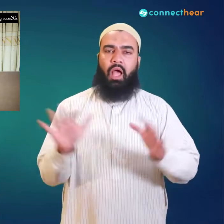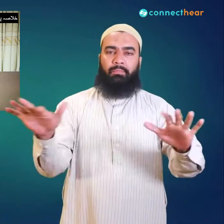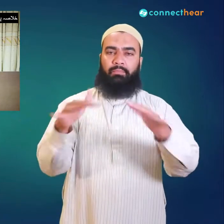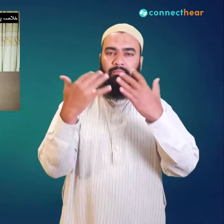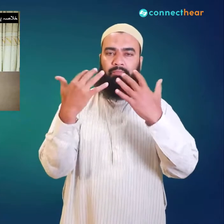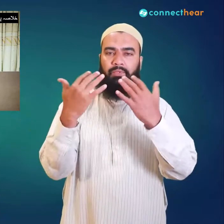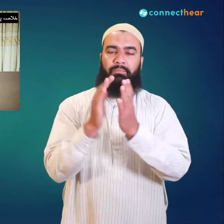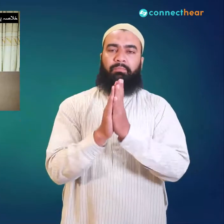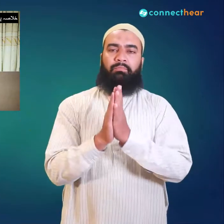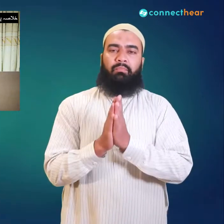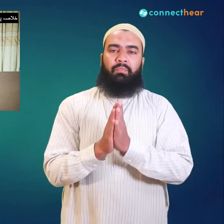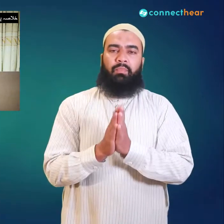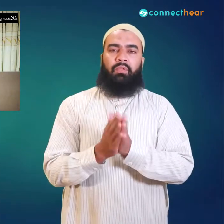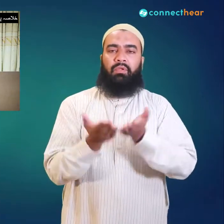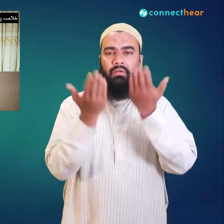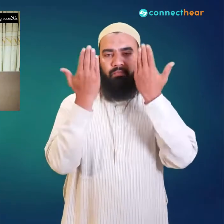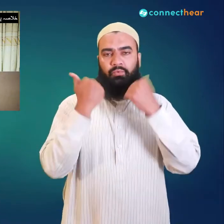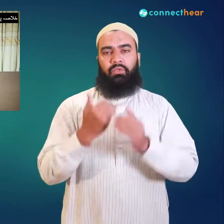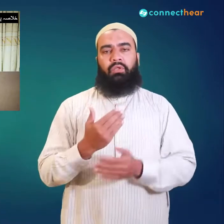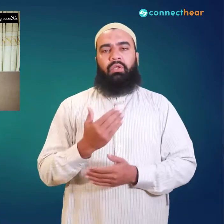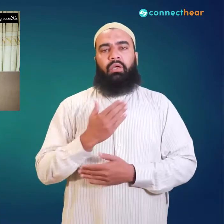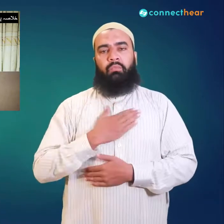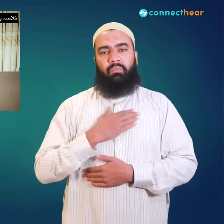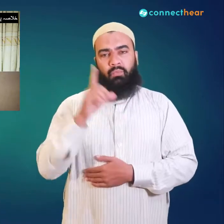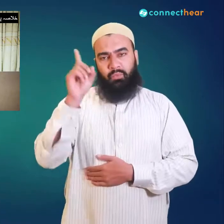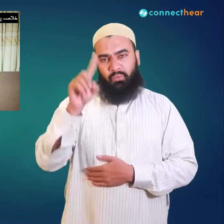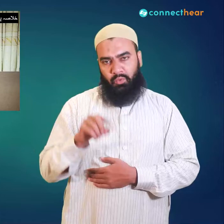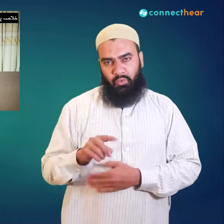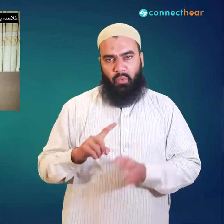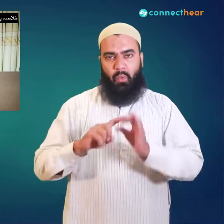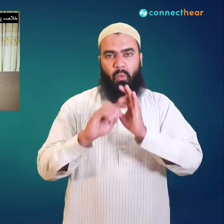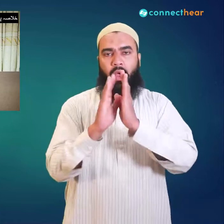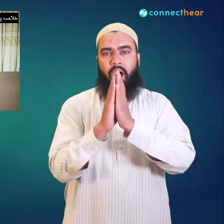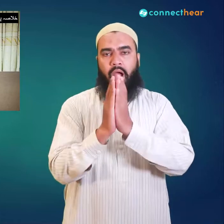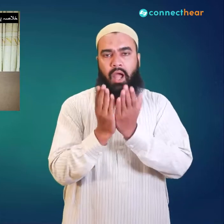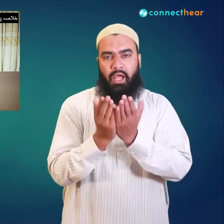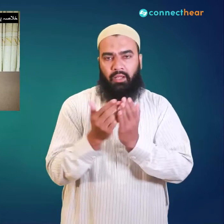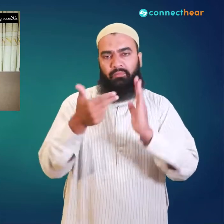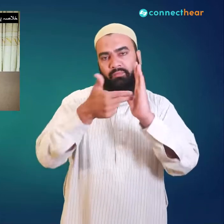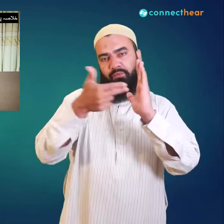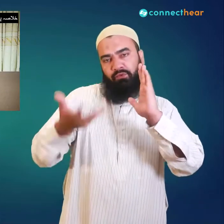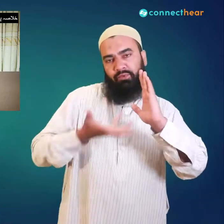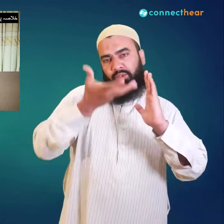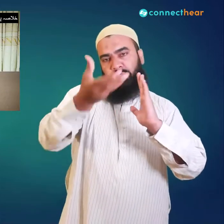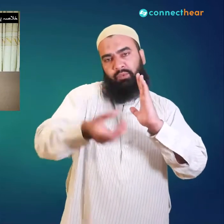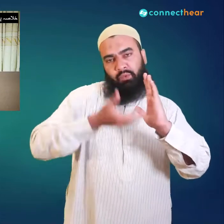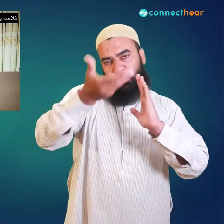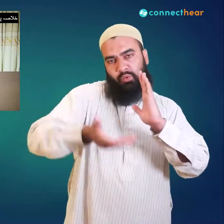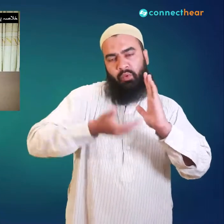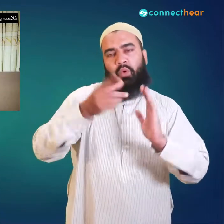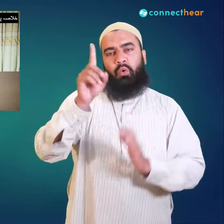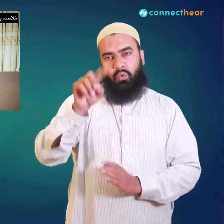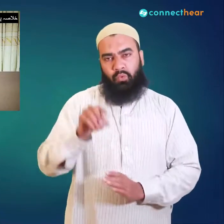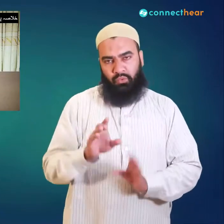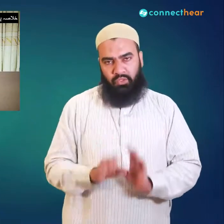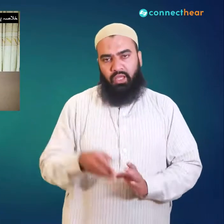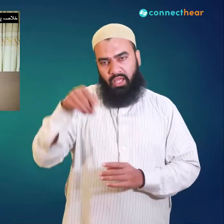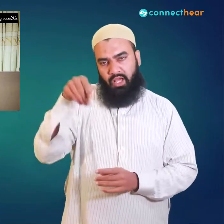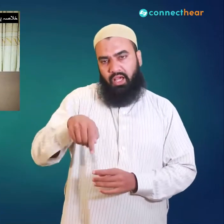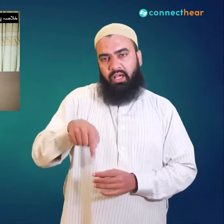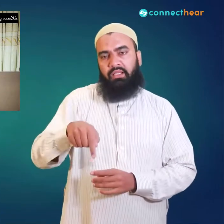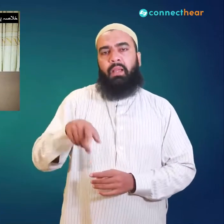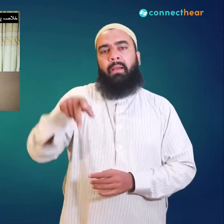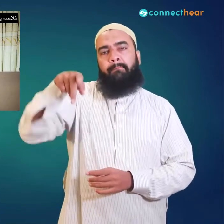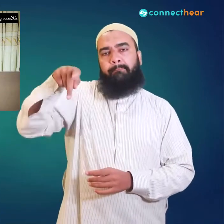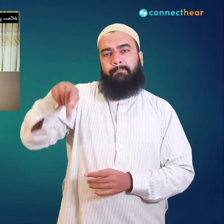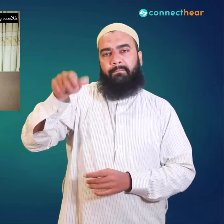ناظرین کرام، قرآن مجید کے پاروں کے خلاصے کے اس پروگرام میں آج پارہ نمبر 10 کا